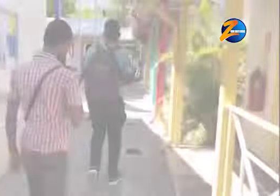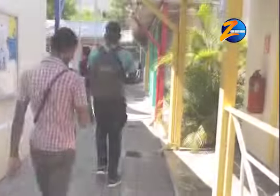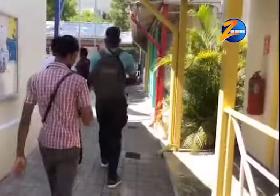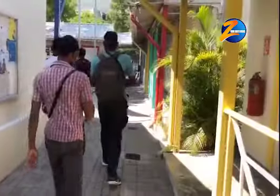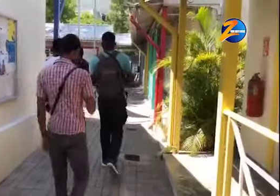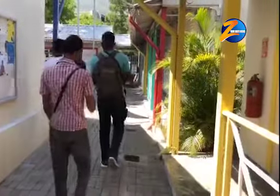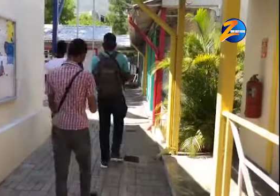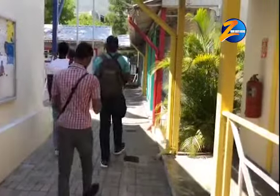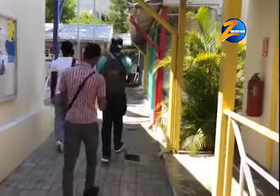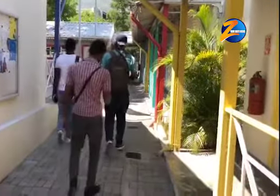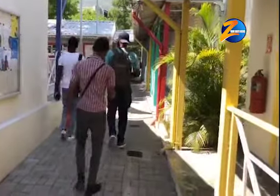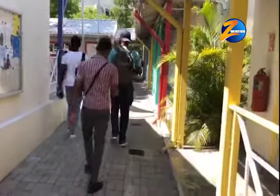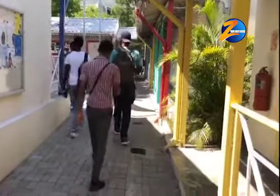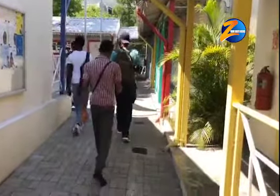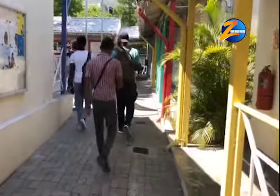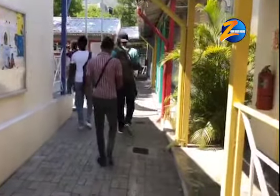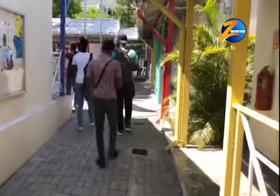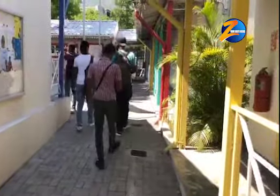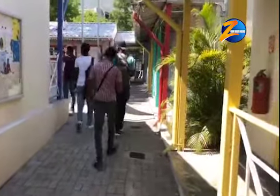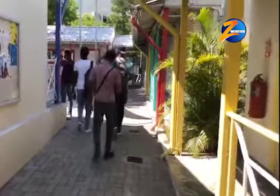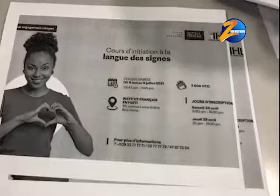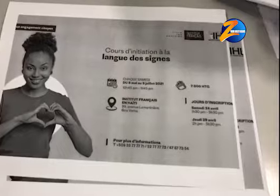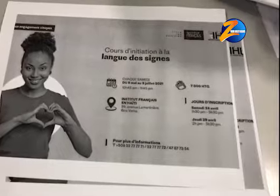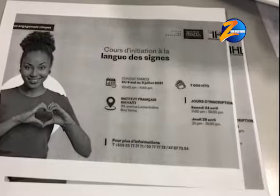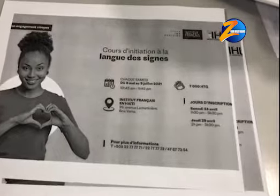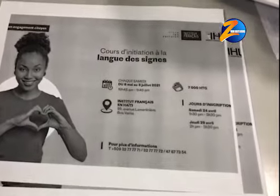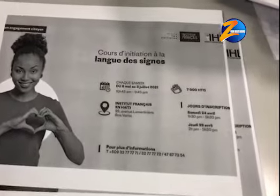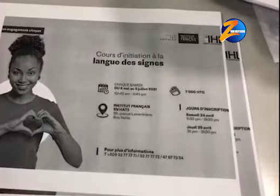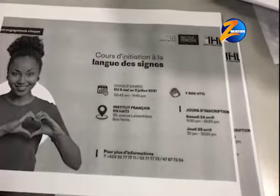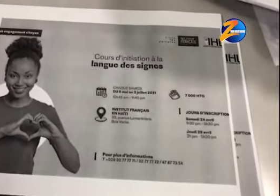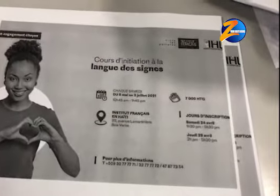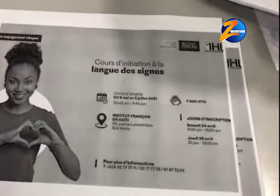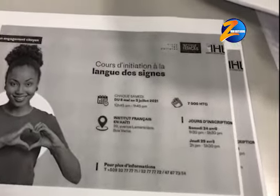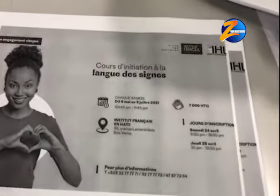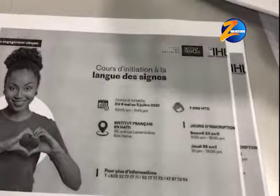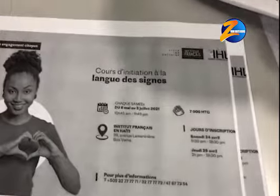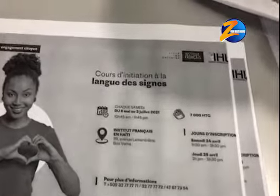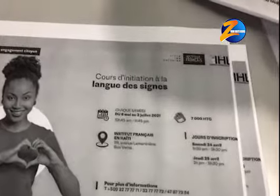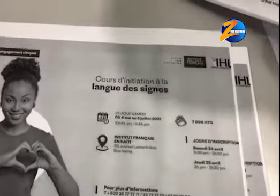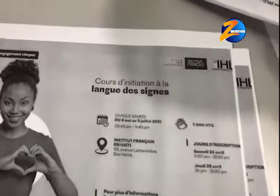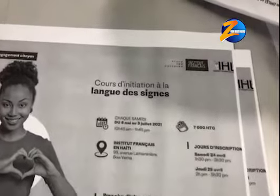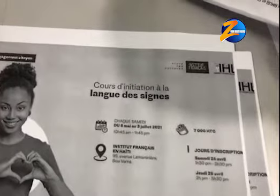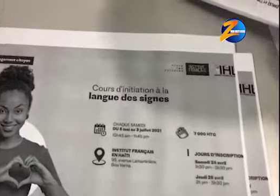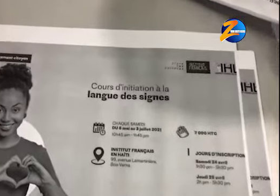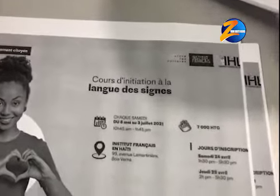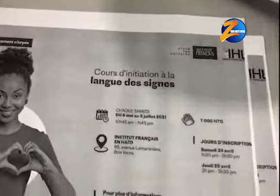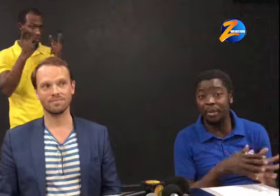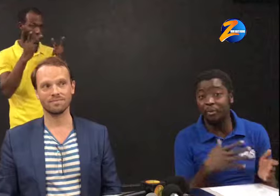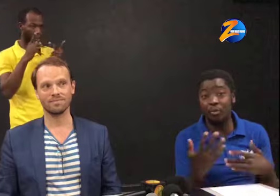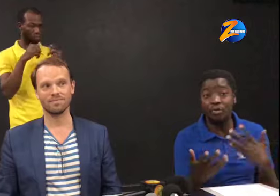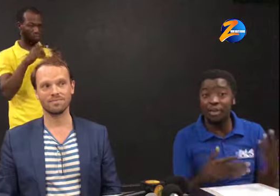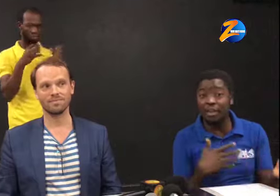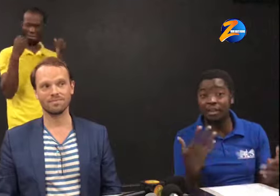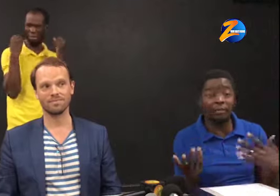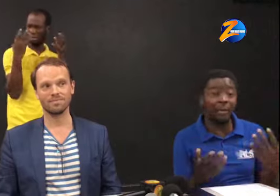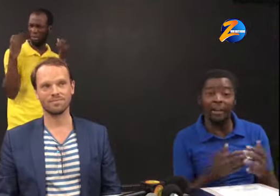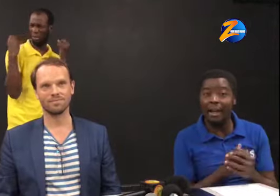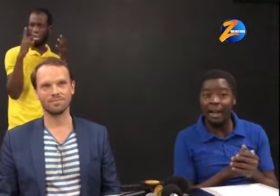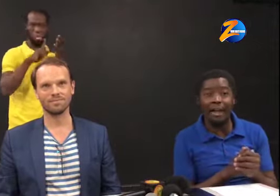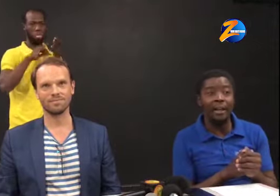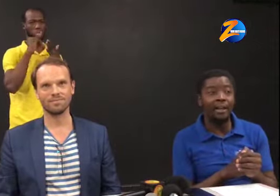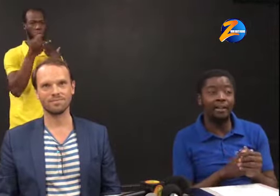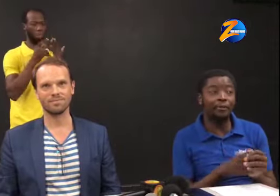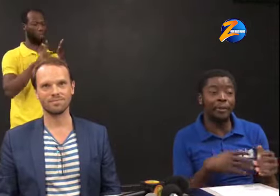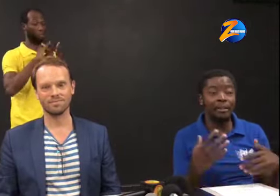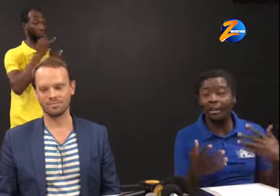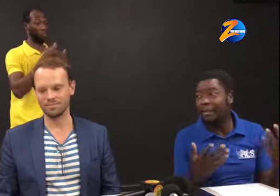Lancé en grande pompe ce mardi 27 avril 2021, ce partenariat entre l'Institut haïtien en langue des signes et l'Institut français d'Haïti